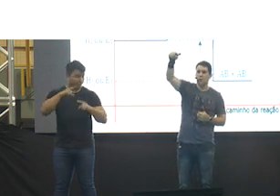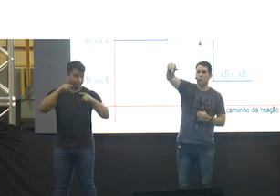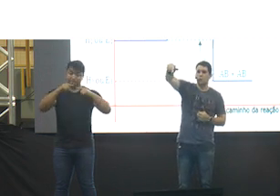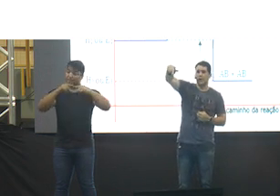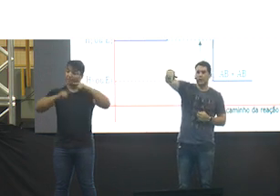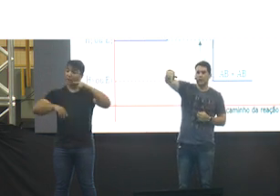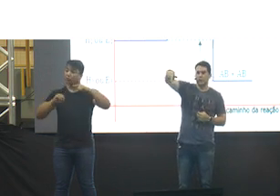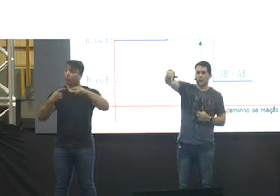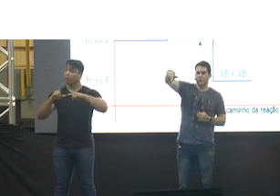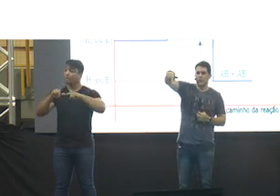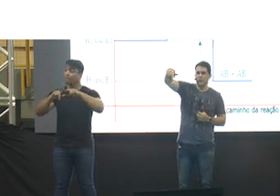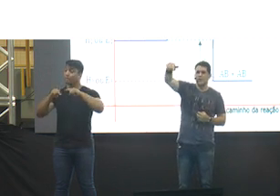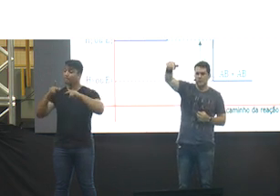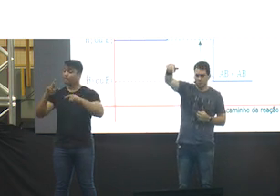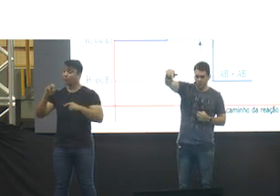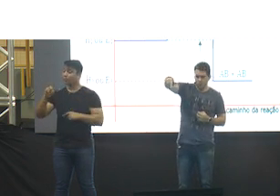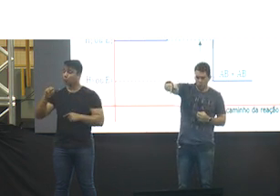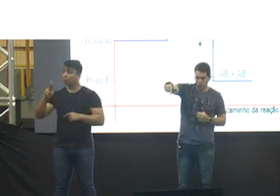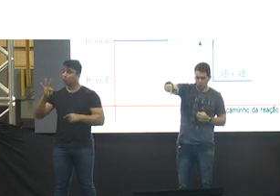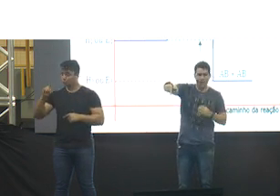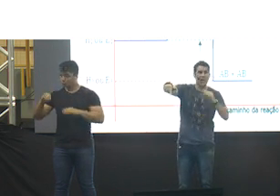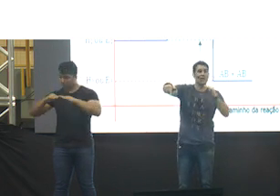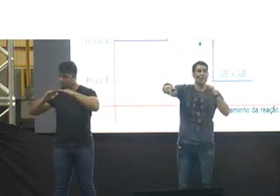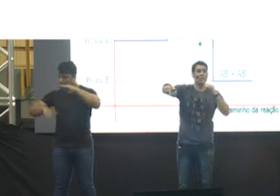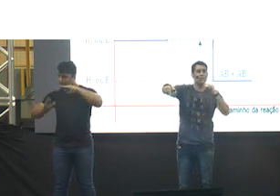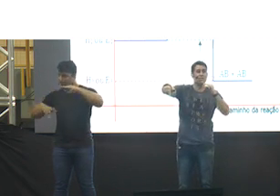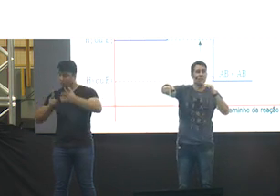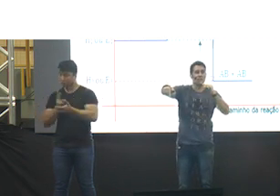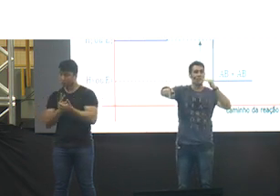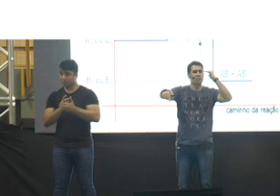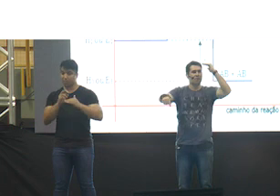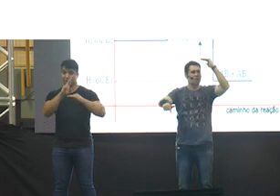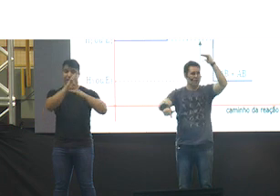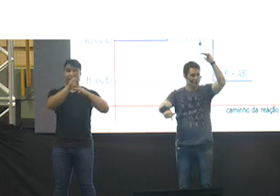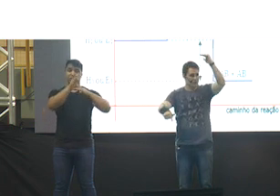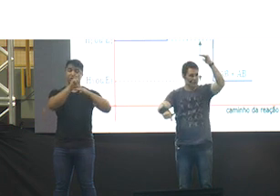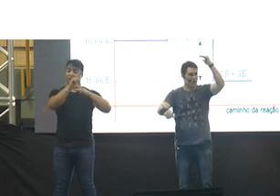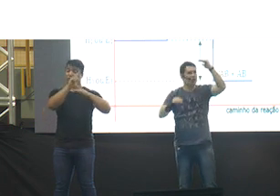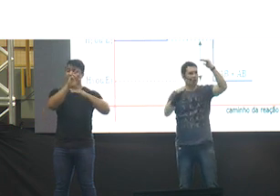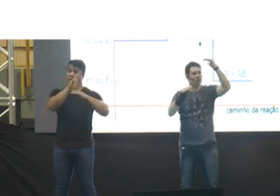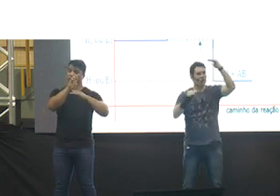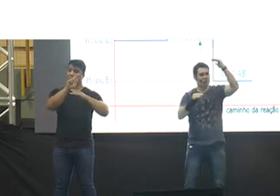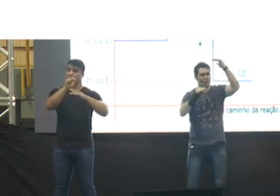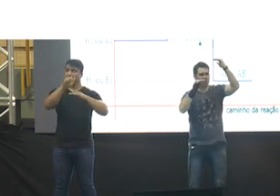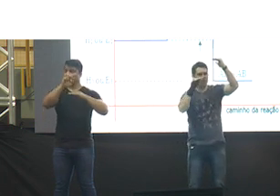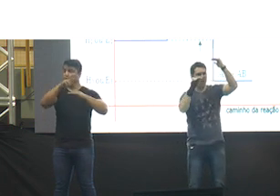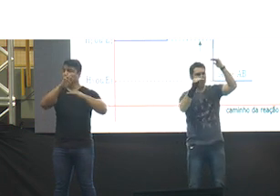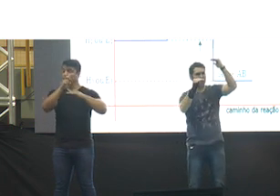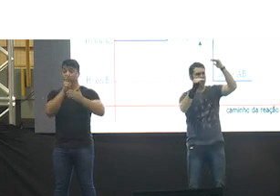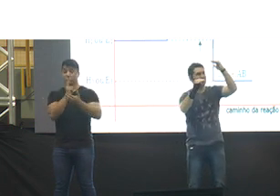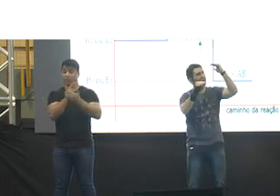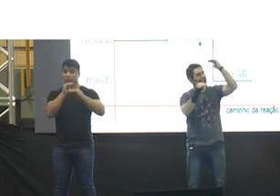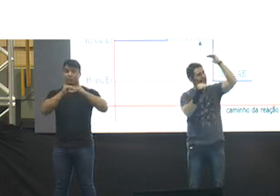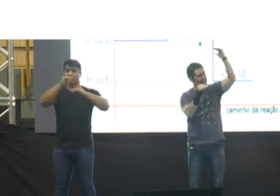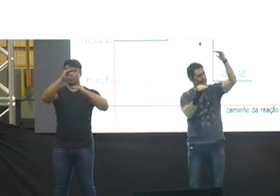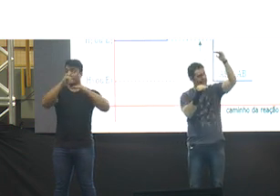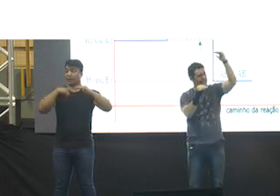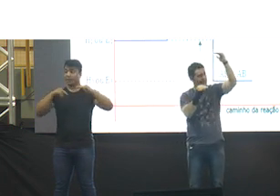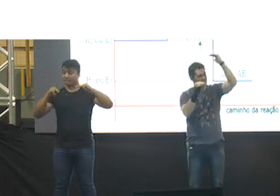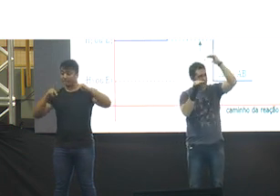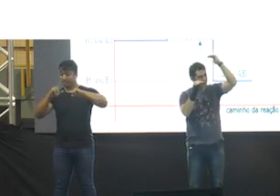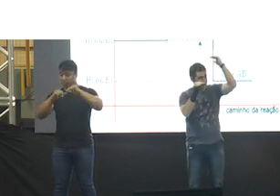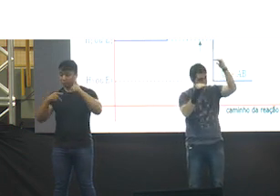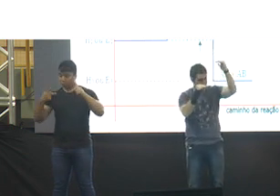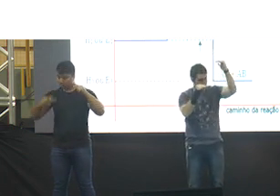embaixo? Produto ou reagente? Produto. Quem é que está mais em cima? Reagente. Toda vida que tiver produto embaixo e reagente